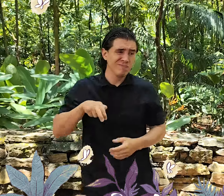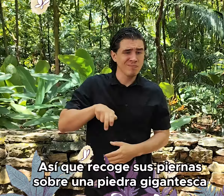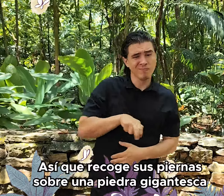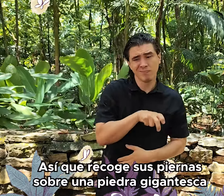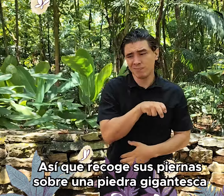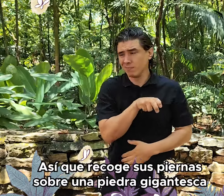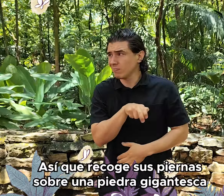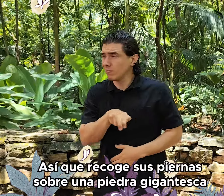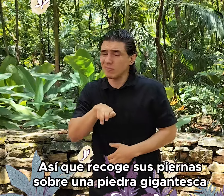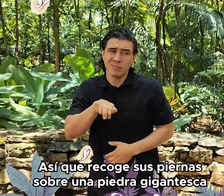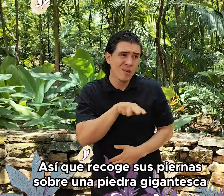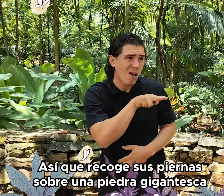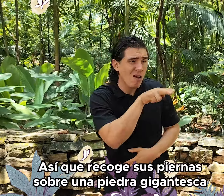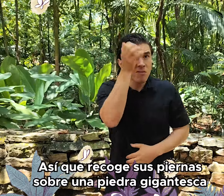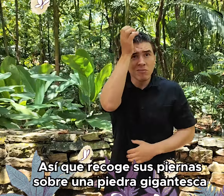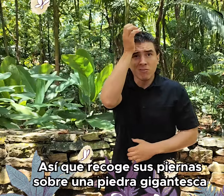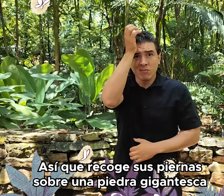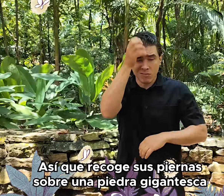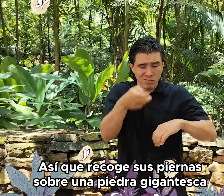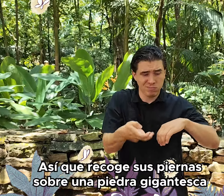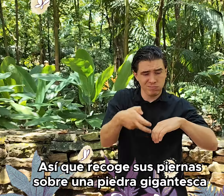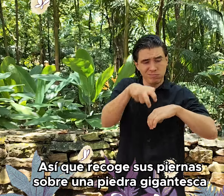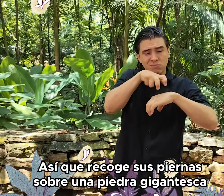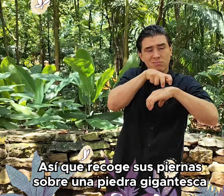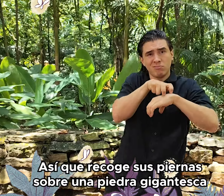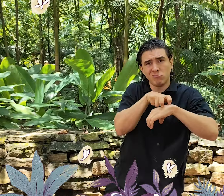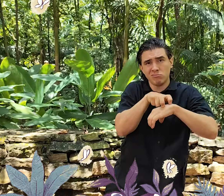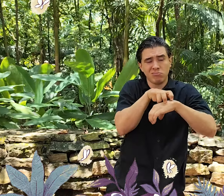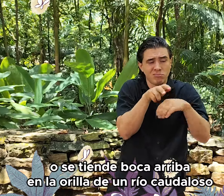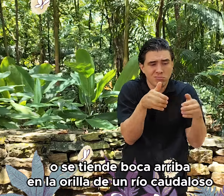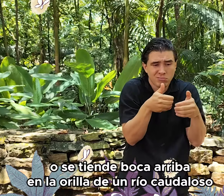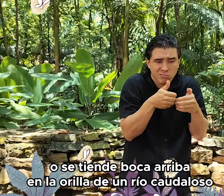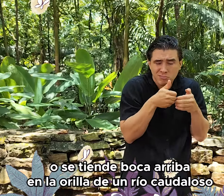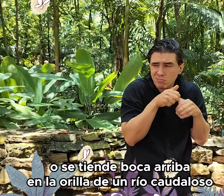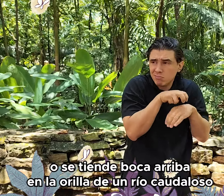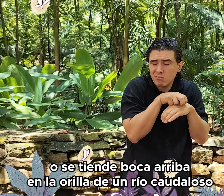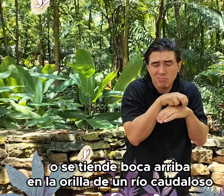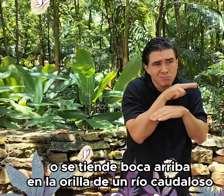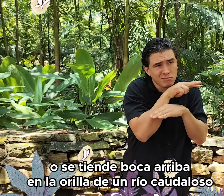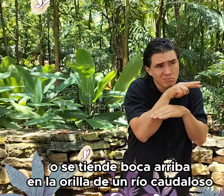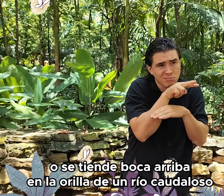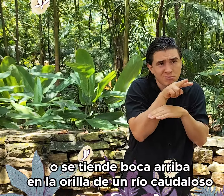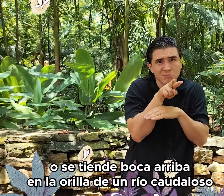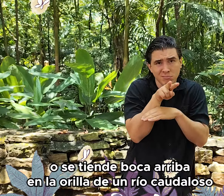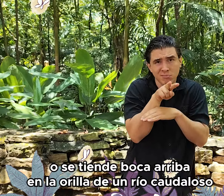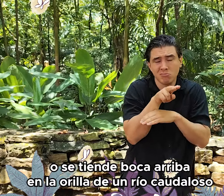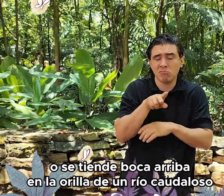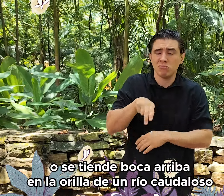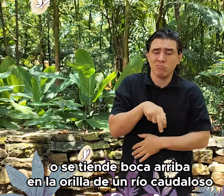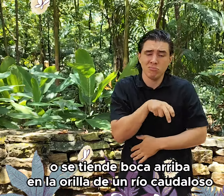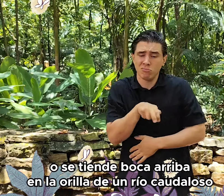Así que recoge sus piernas sobre una piedra gigantesca o se tiende boca arriba en la orilla de un río caudaloso